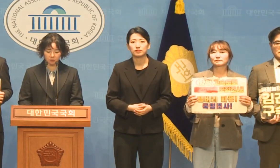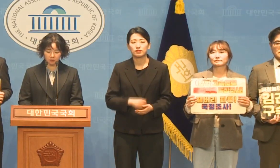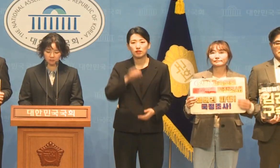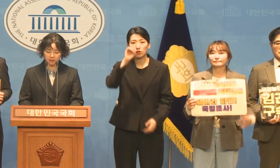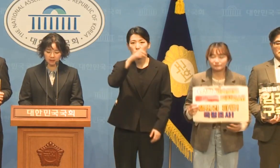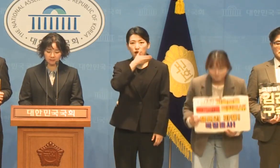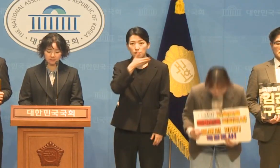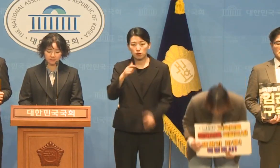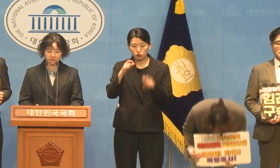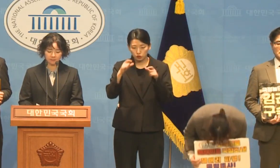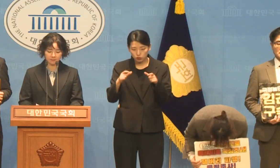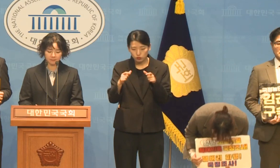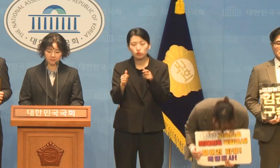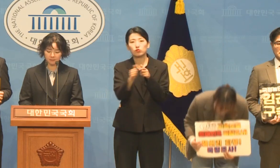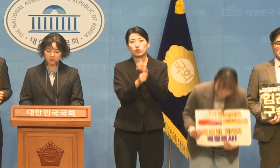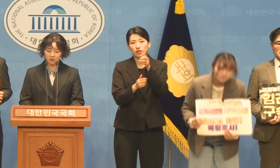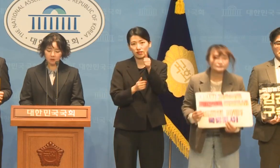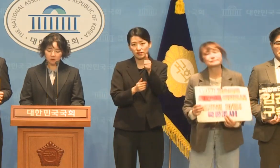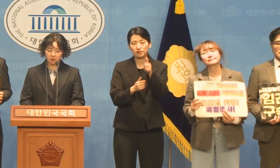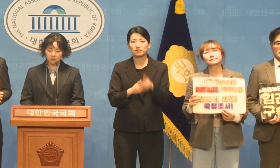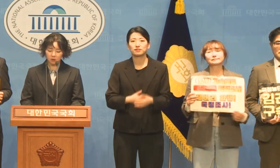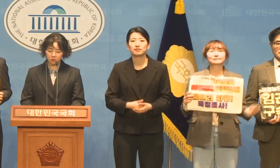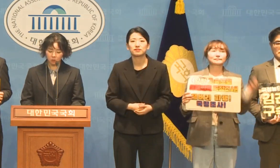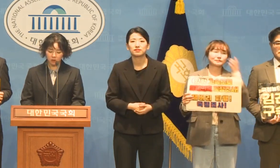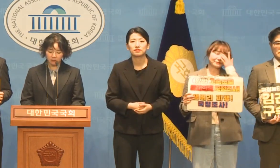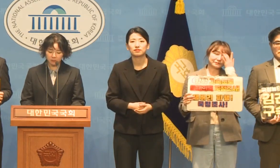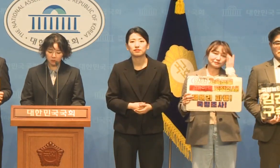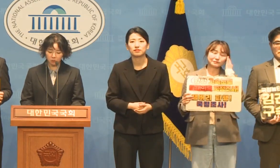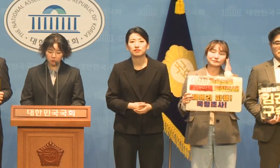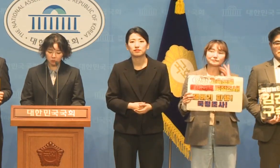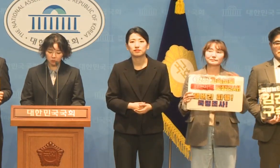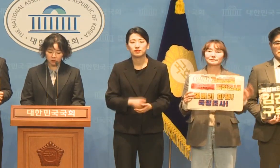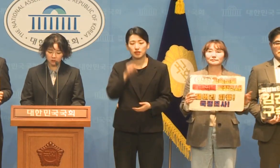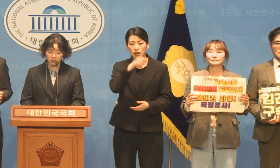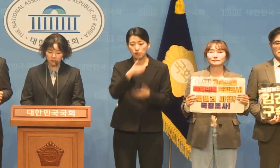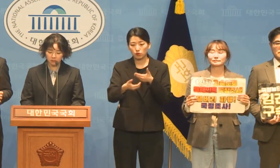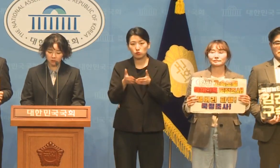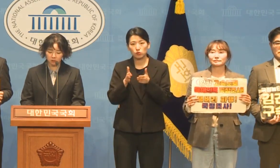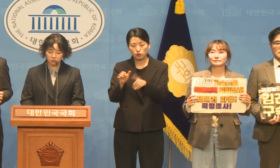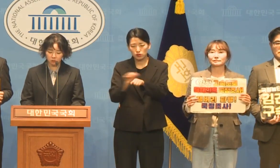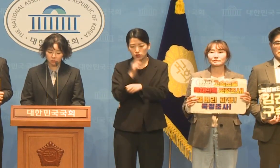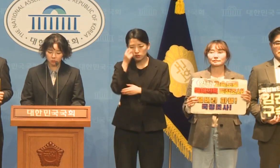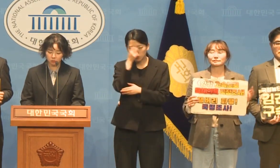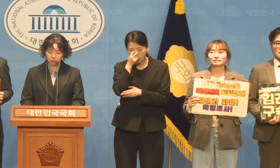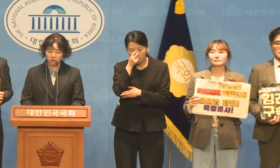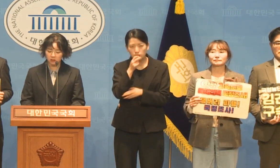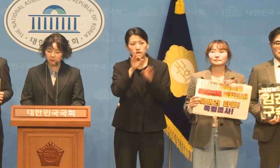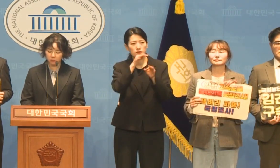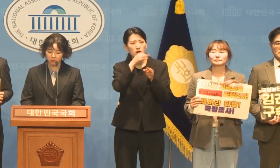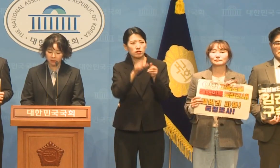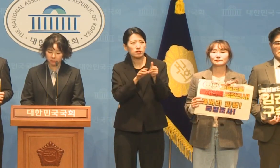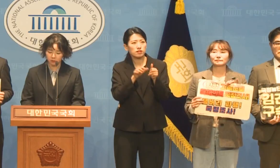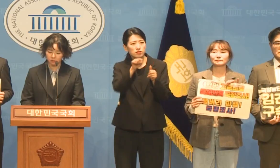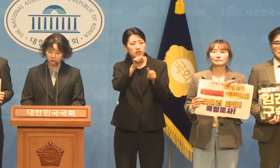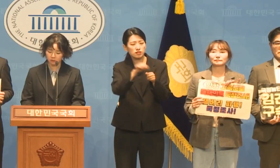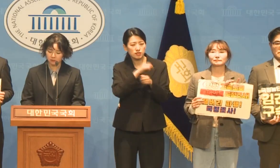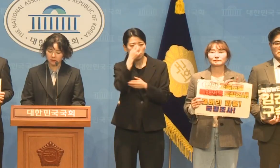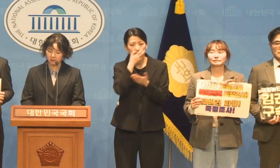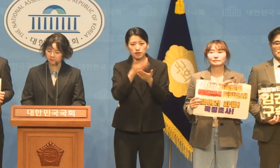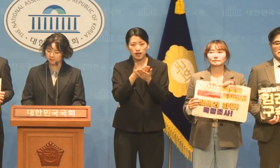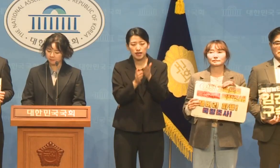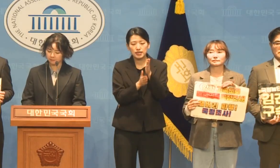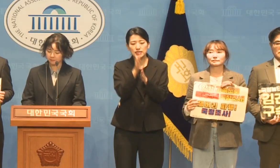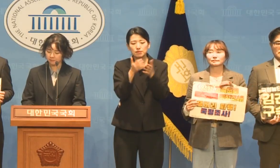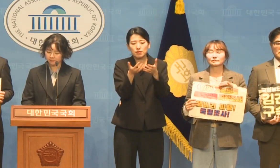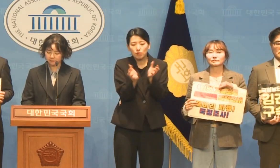의원님 오셨습니다. 또 김연호 양평고속도로 특검 김건희 구속 촉구 시민모임 대표님